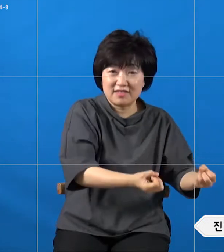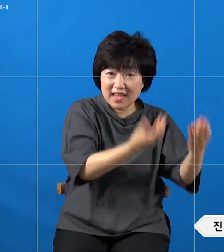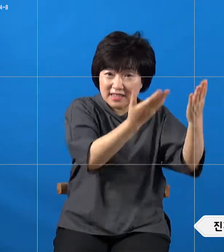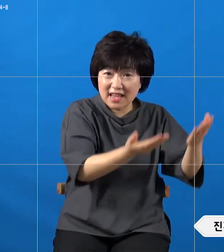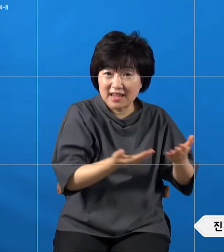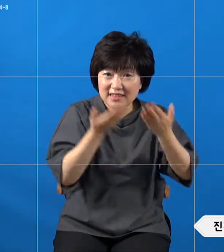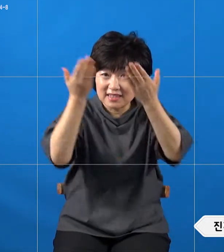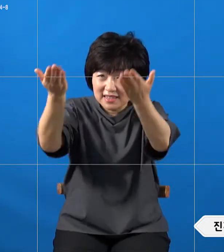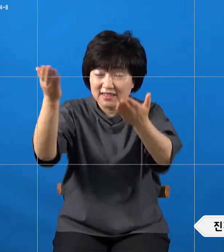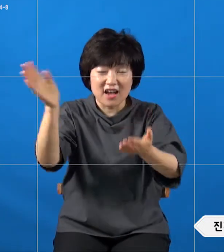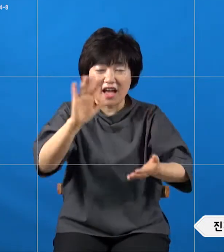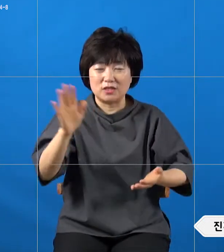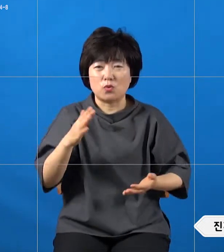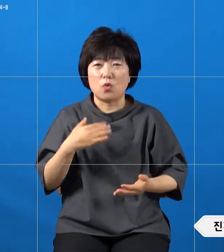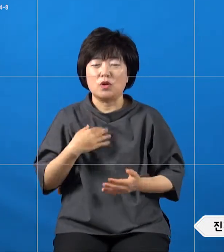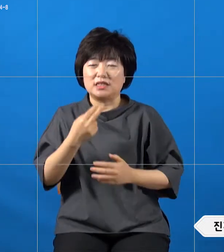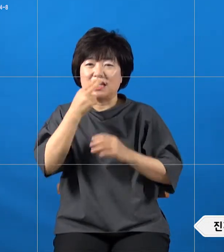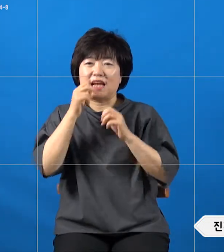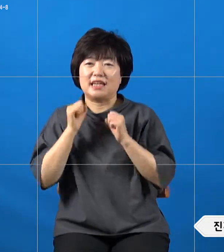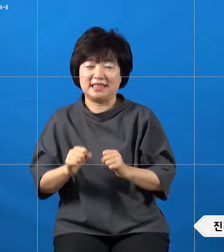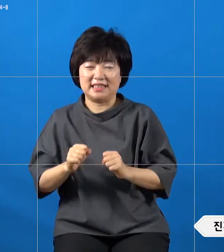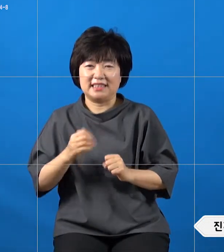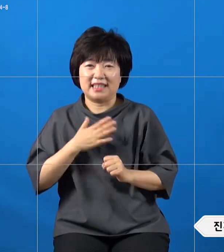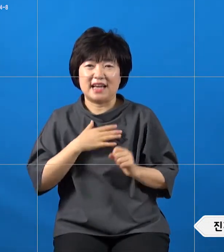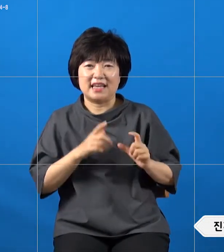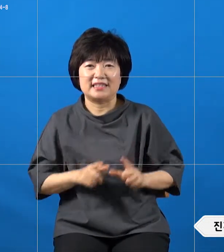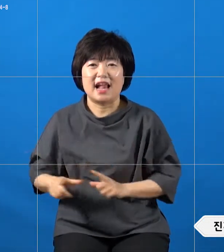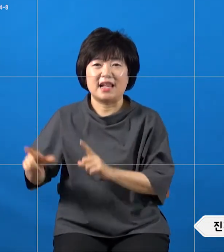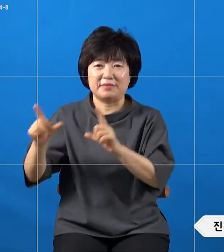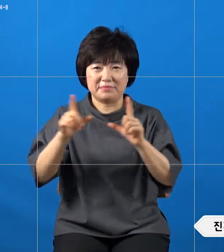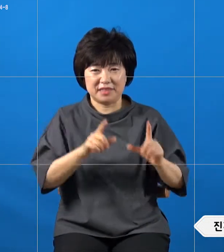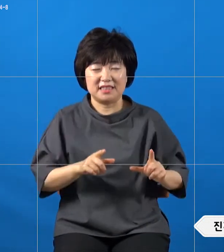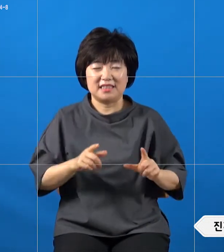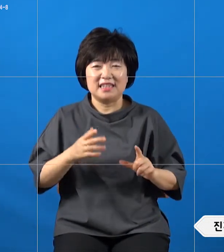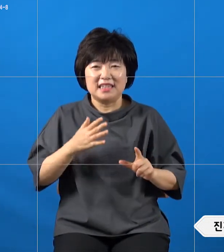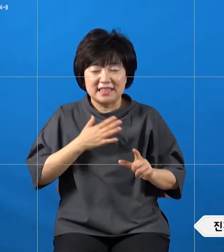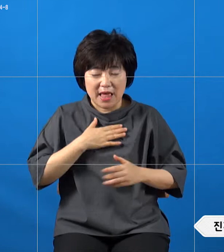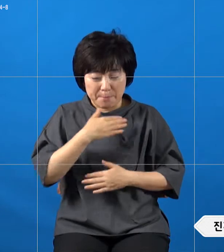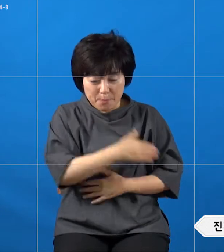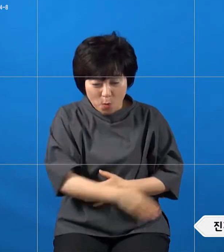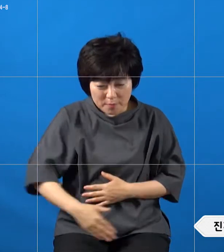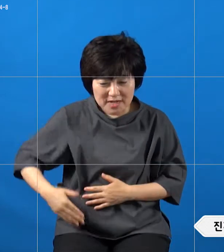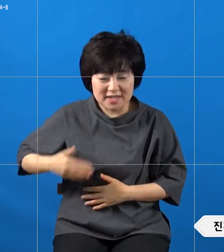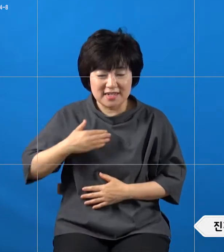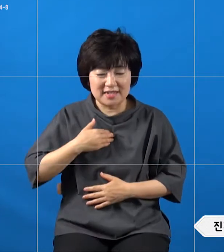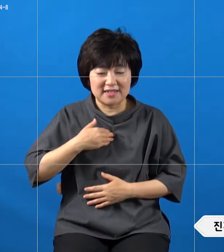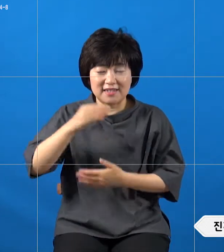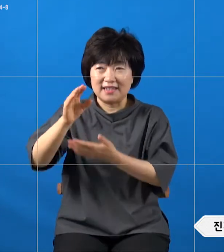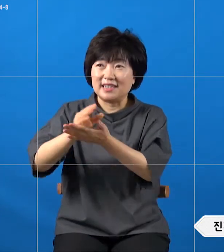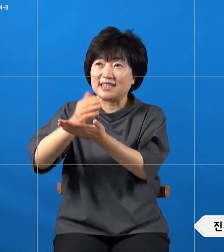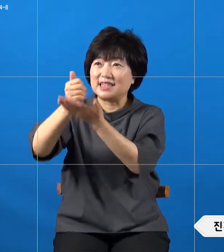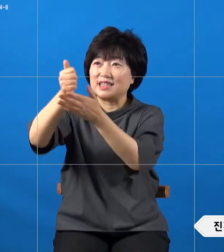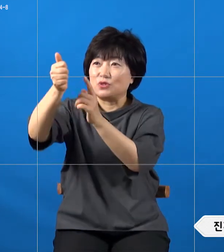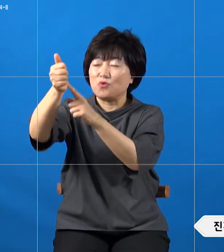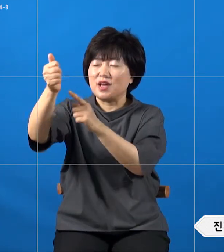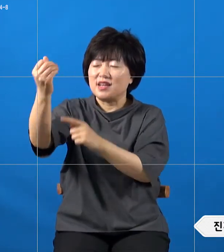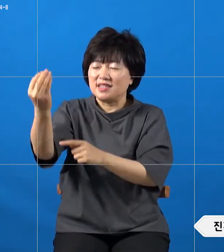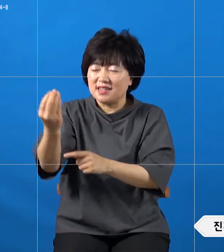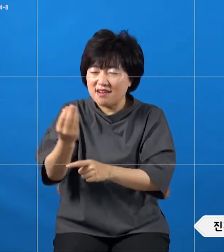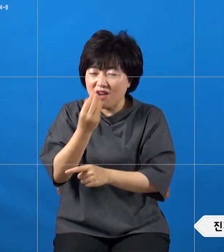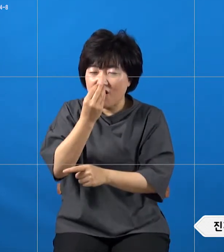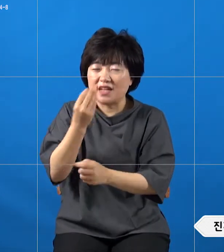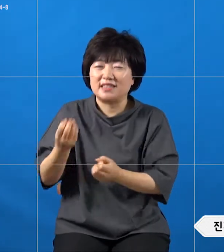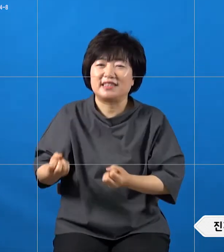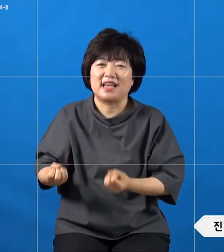제물이 아니라 이제 살아있는 나의 삶을, 살아있는 내 몸을 그리스도의